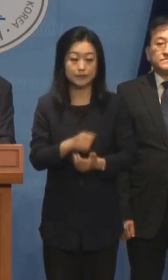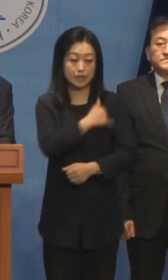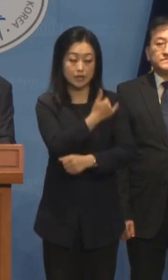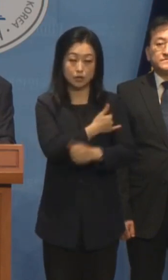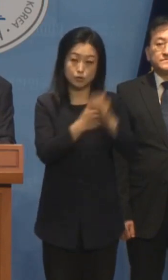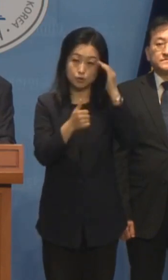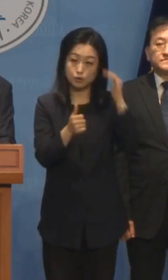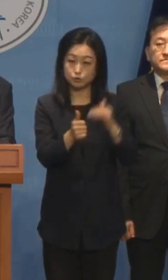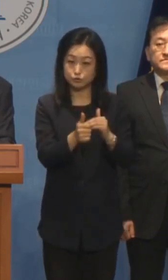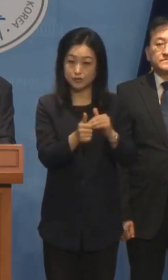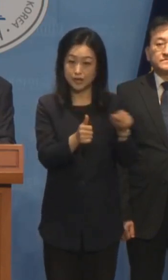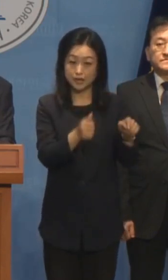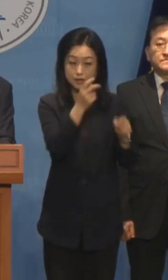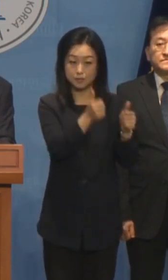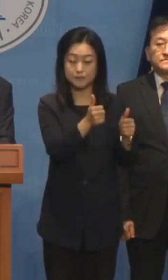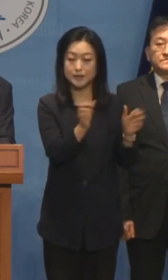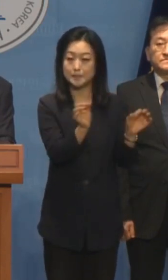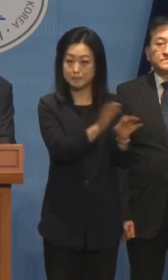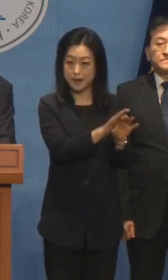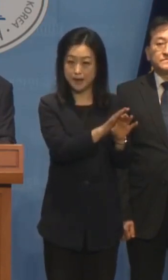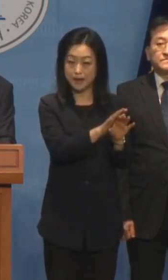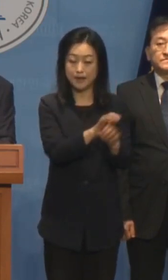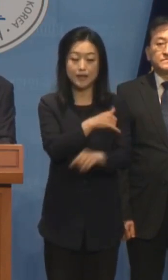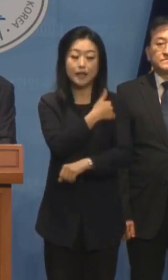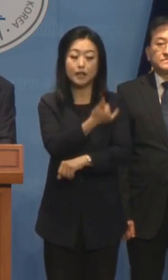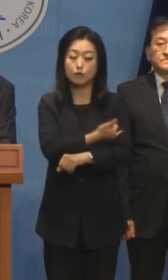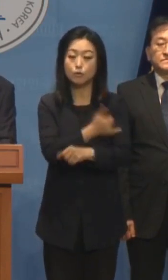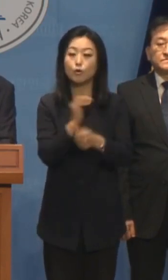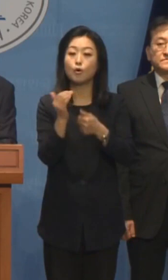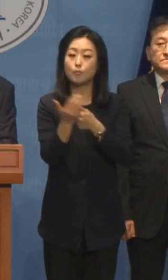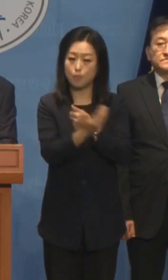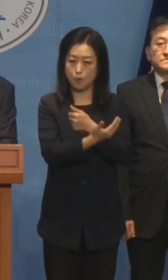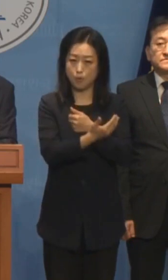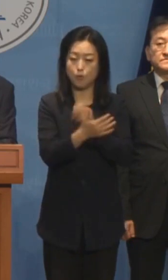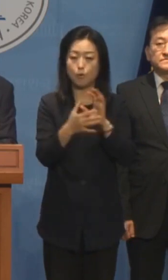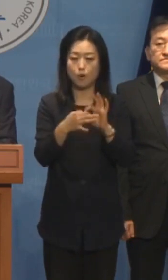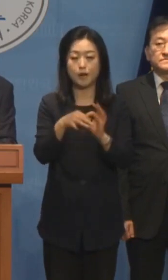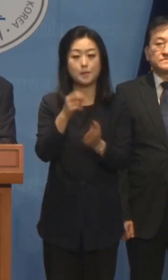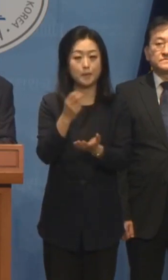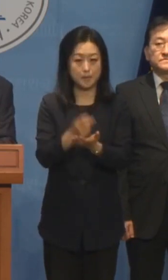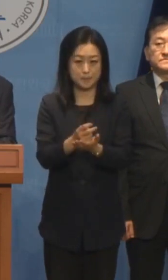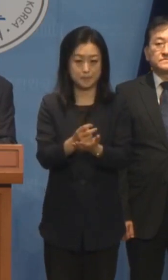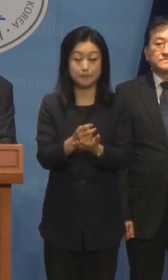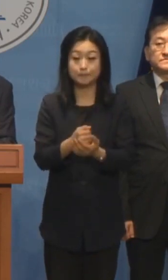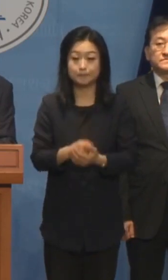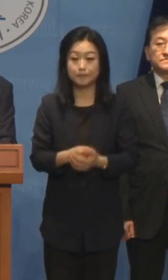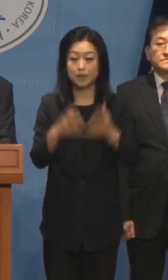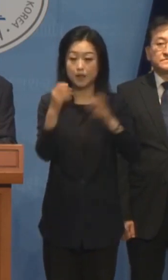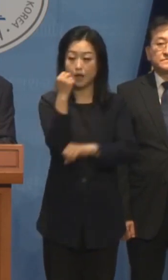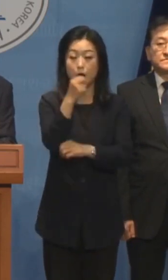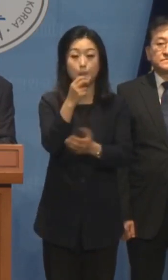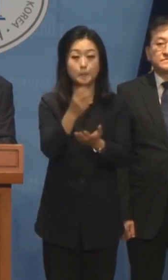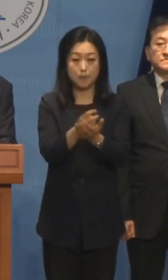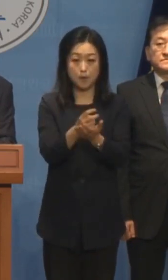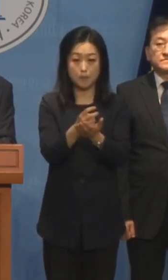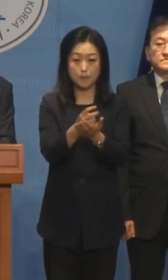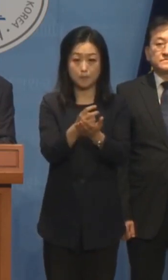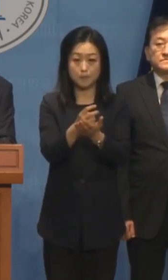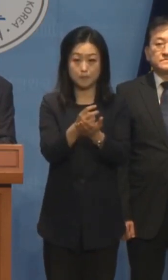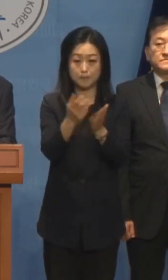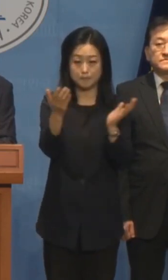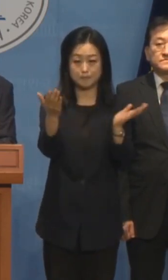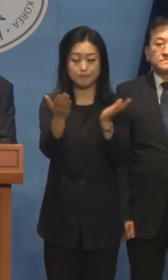관행을 근절하여 인권을 좀 더 보호하기 위한 법안, 헌법을 비롯한 다른 규범